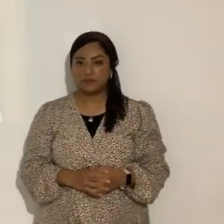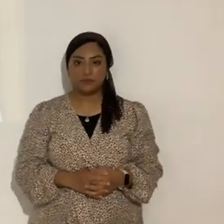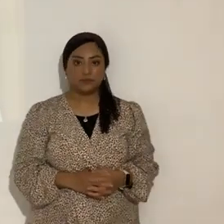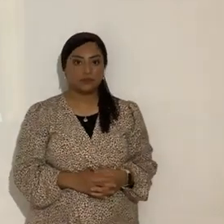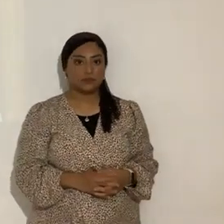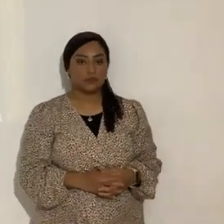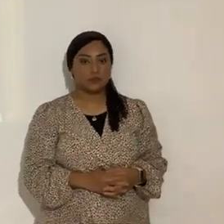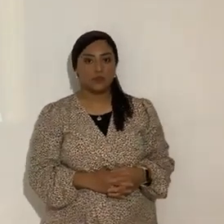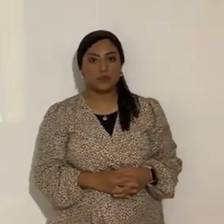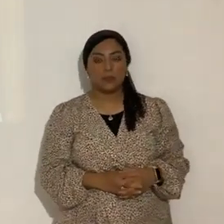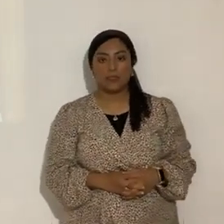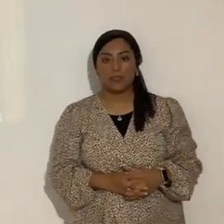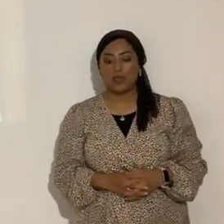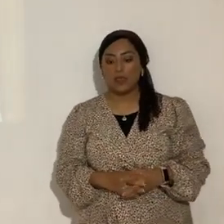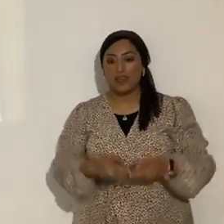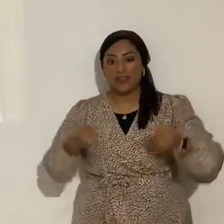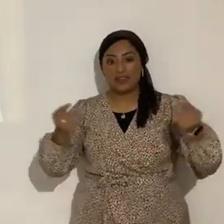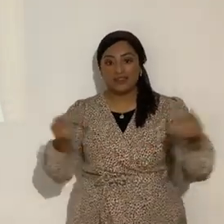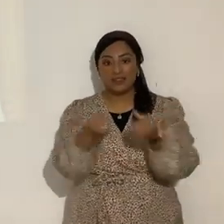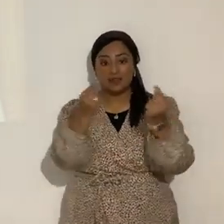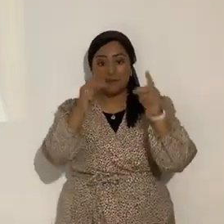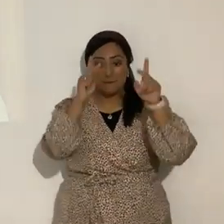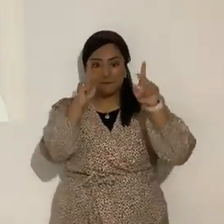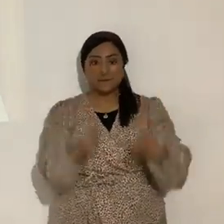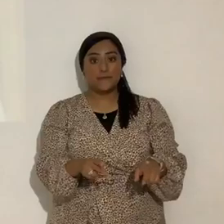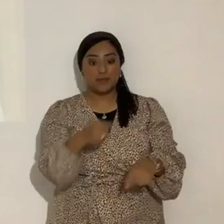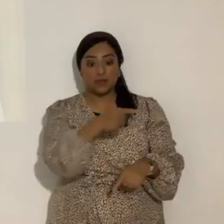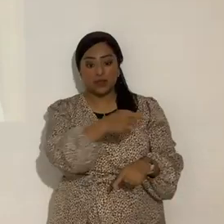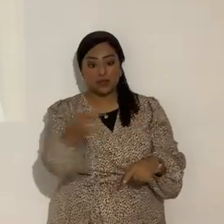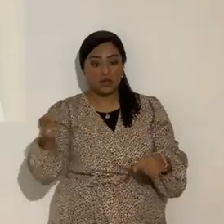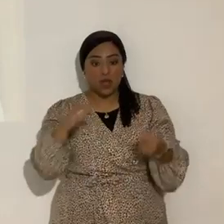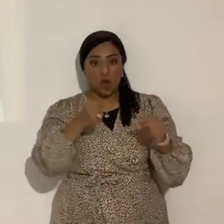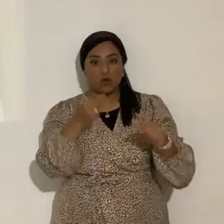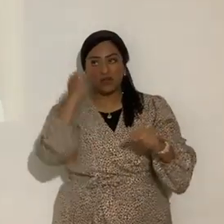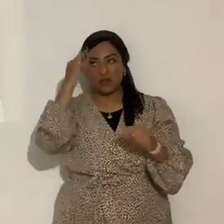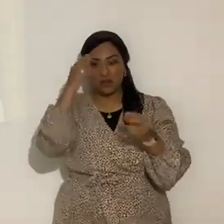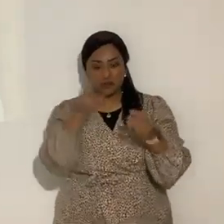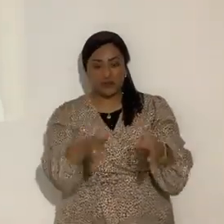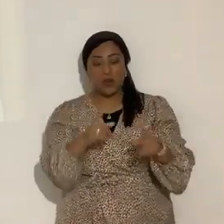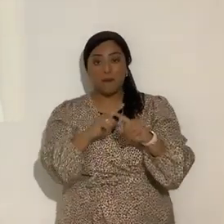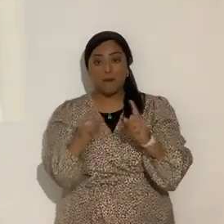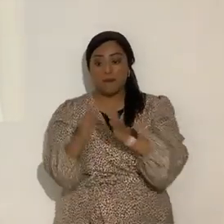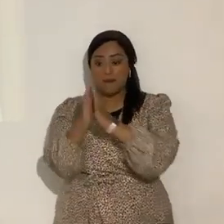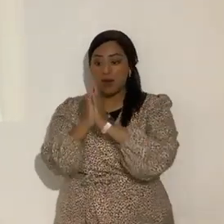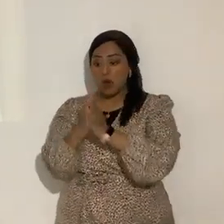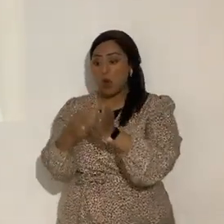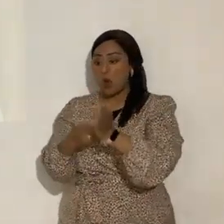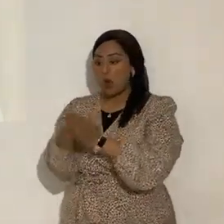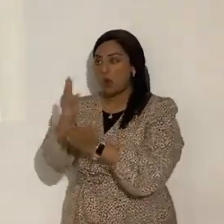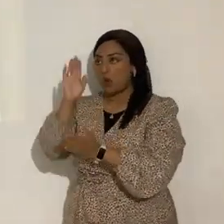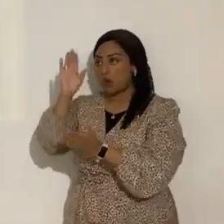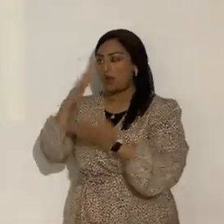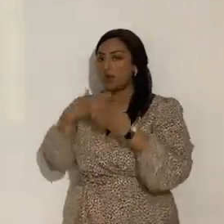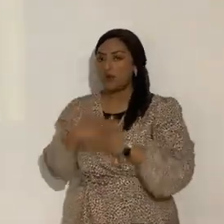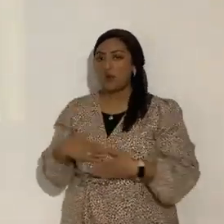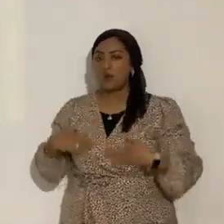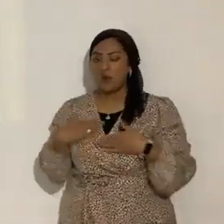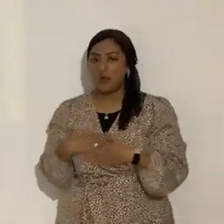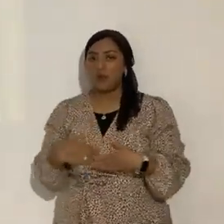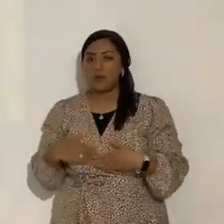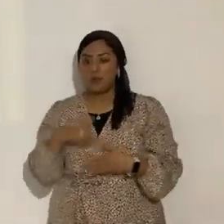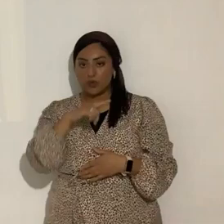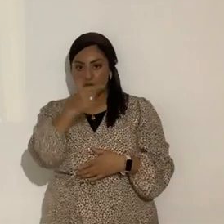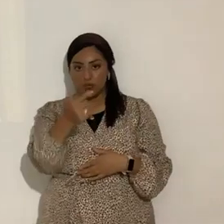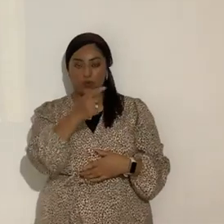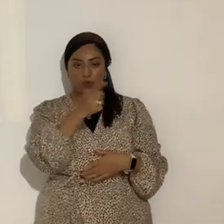El sacrificio de los impíos es abominación a Yahweh, mas la oración de los rectos es su gozo. A ver, todos a una